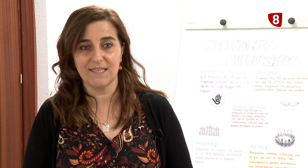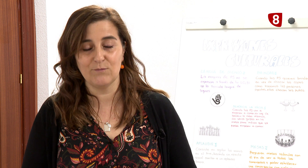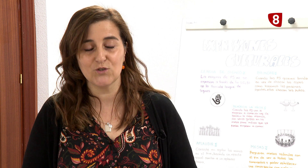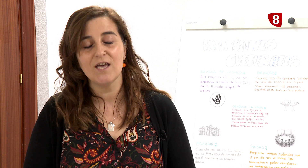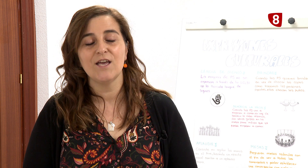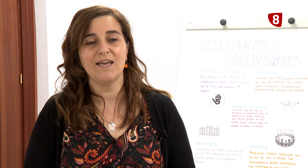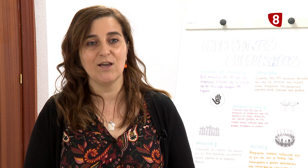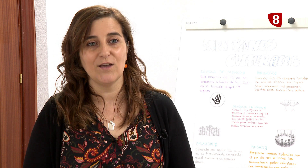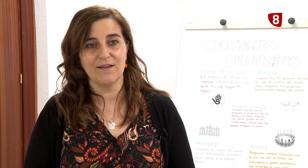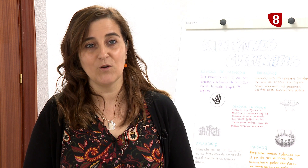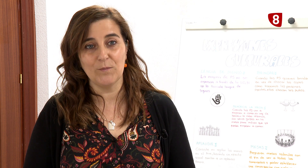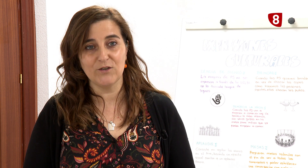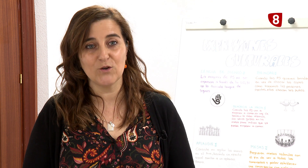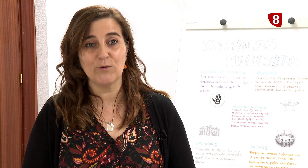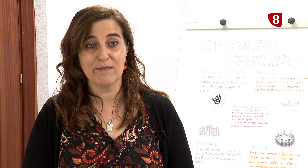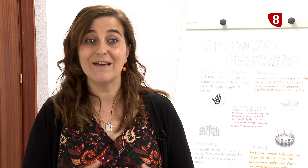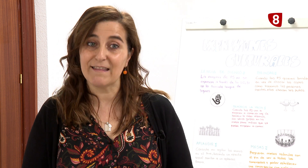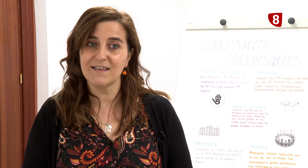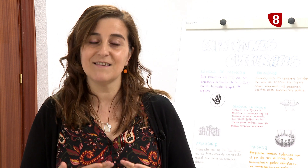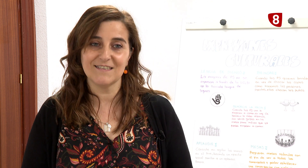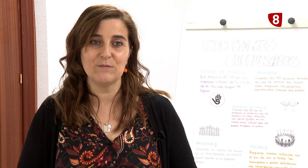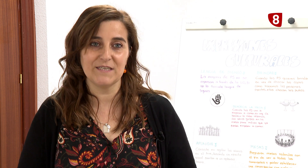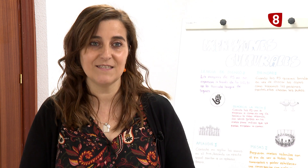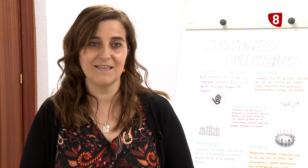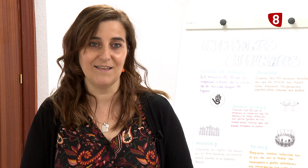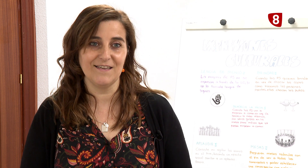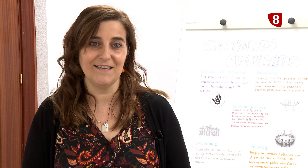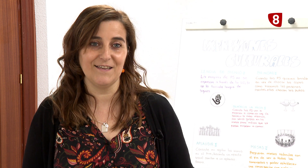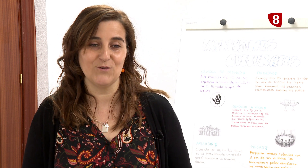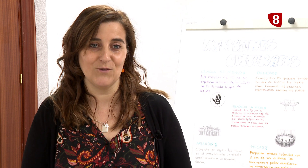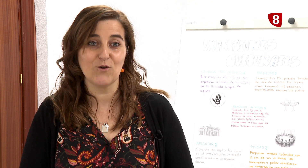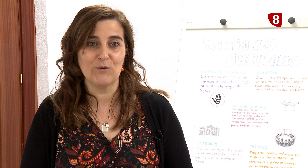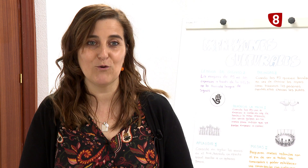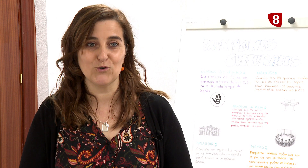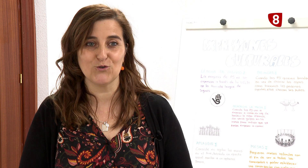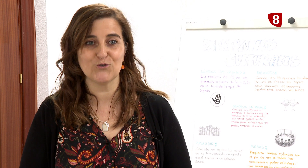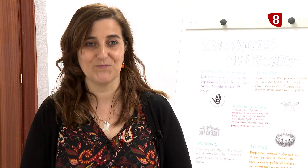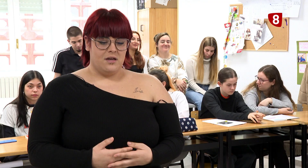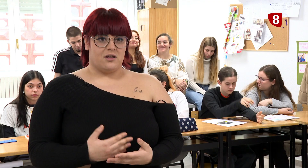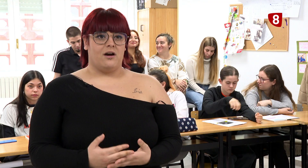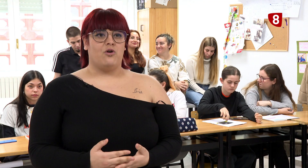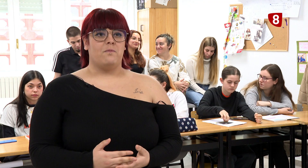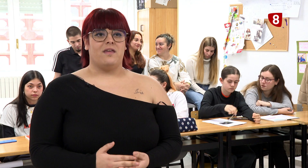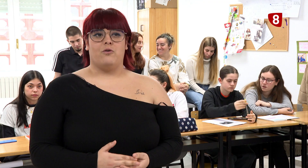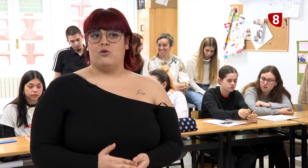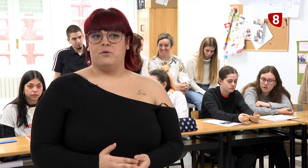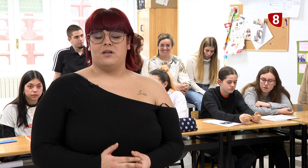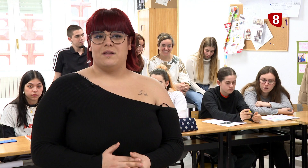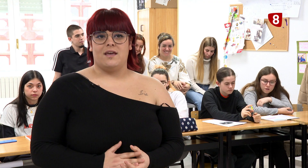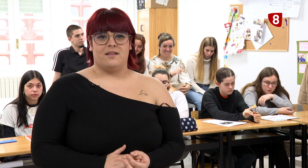tenemos convenios de colaboración gracias a esas empresas que colaboran con nosotros. Trabajar como mediador o como intérprete, yo